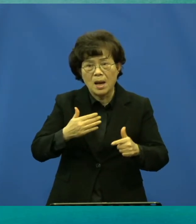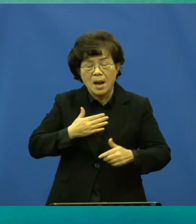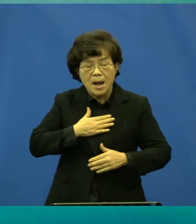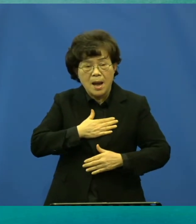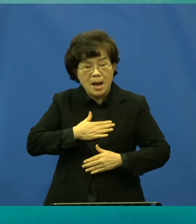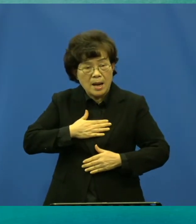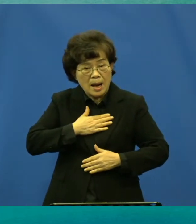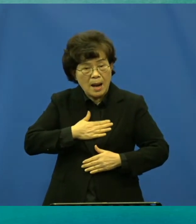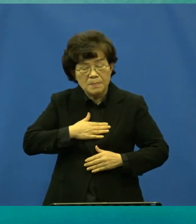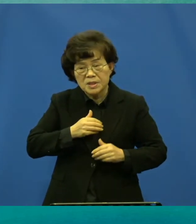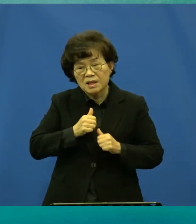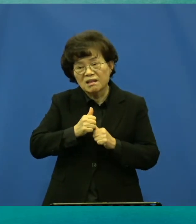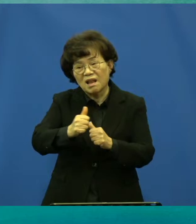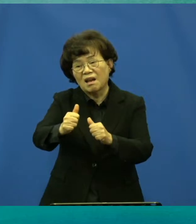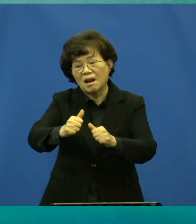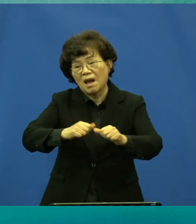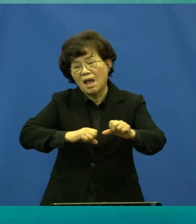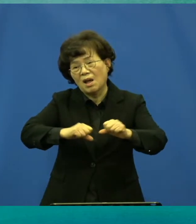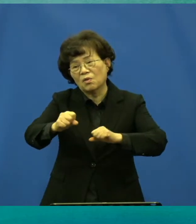감정에 따라 움직입니다.